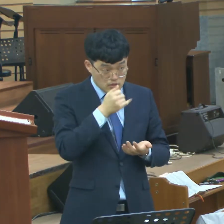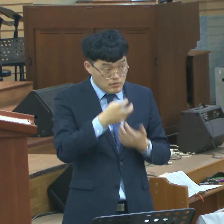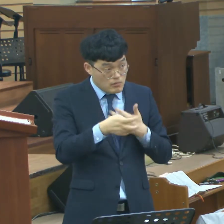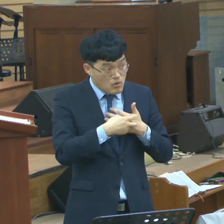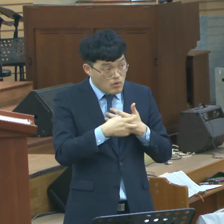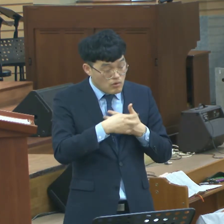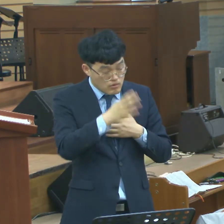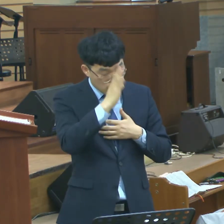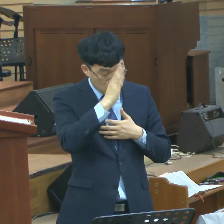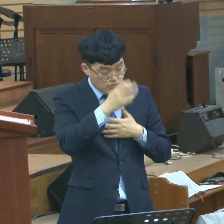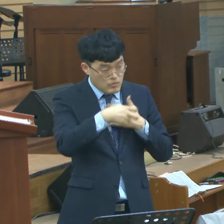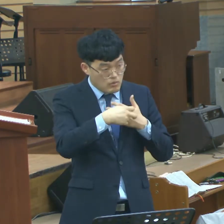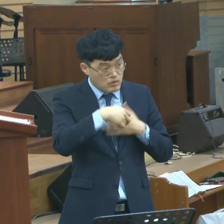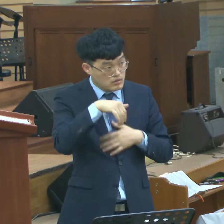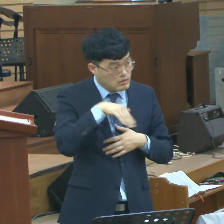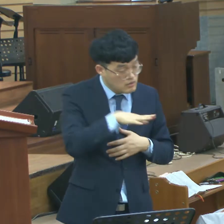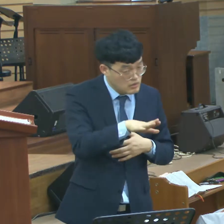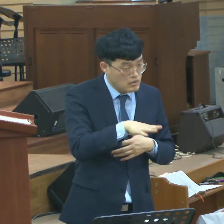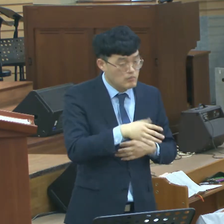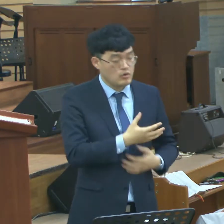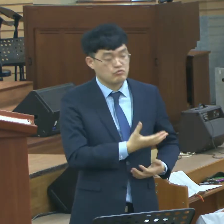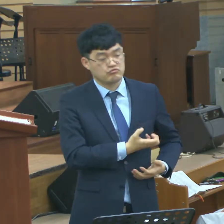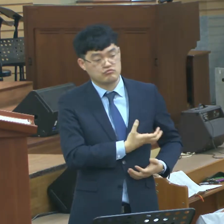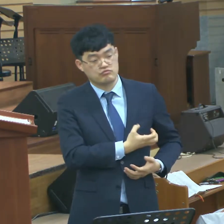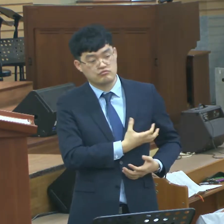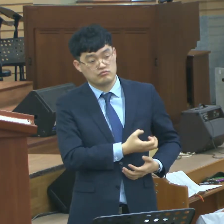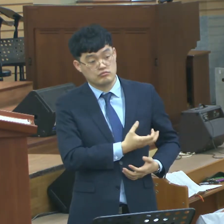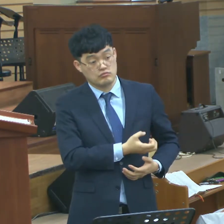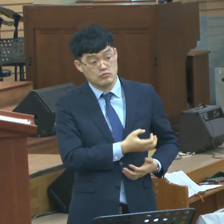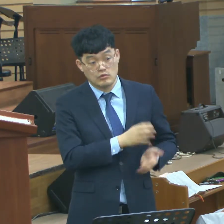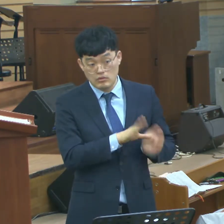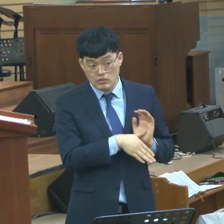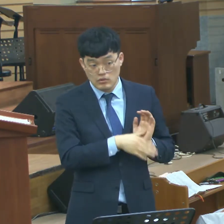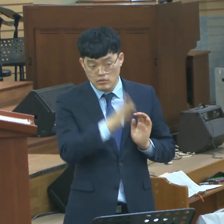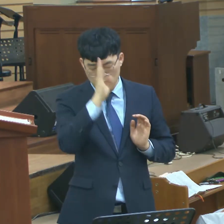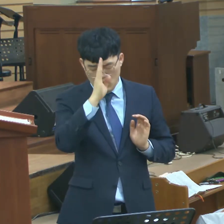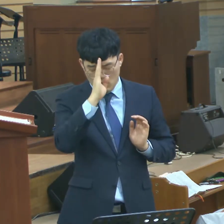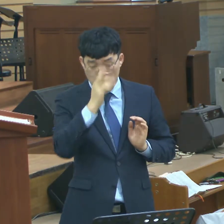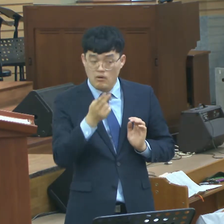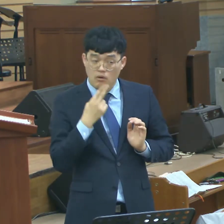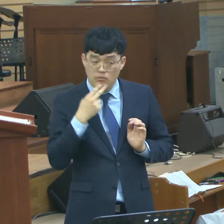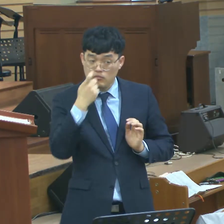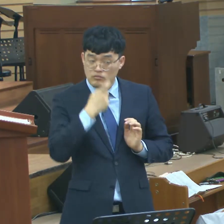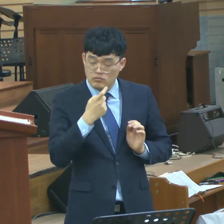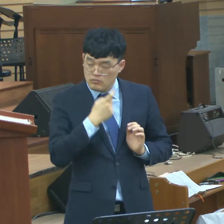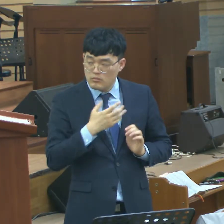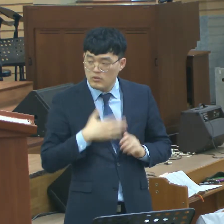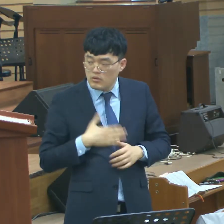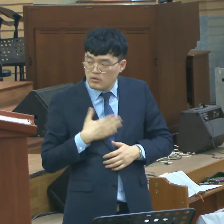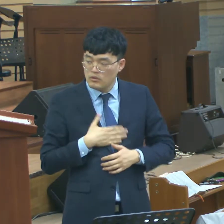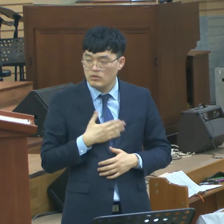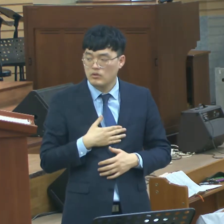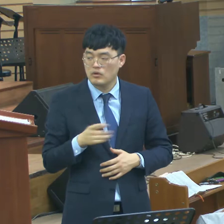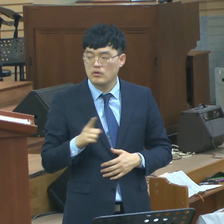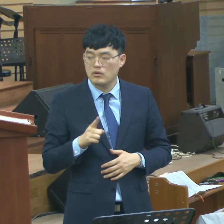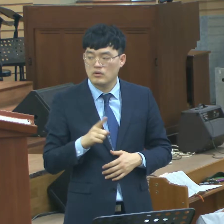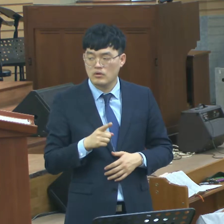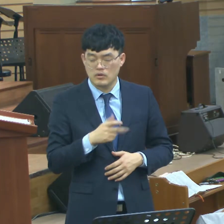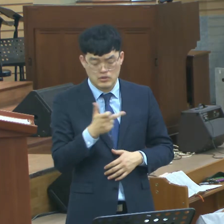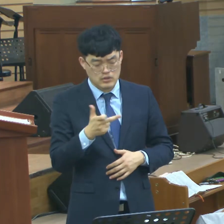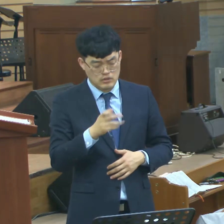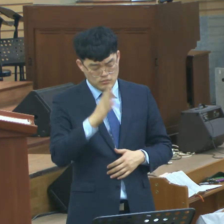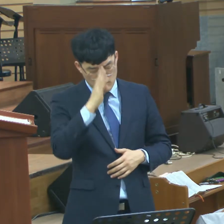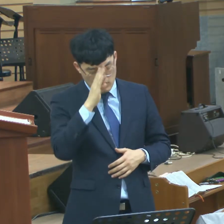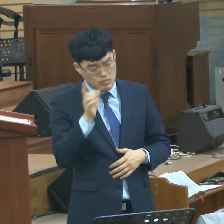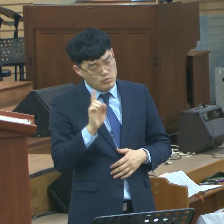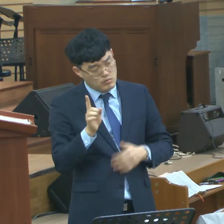갔는데 이 수유를 할 때는 그 병이 보통 없다고 보는데 특이하게 한 번씩 나타나면 굉장히 큰 병이라고 진단을